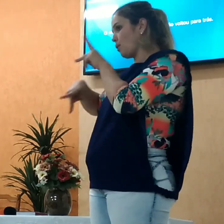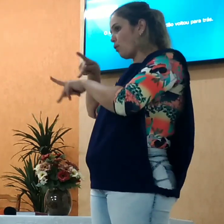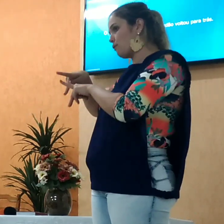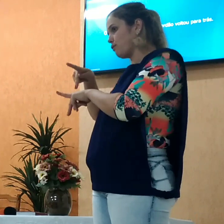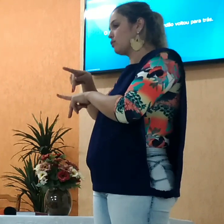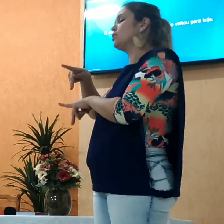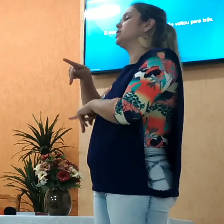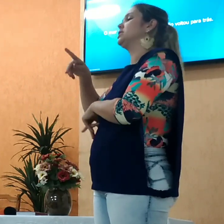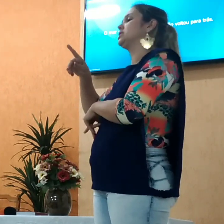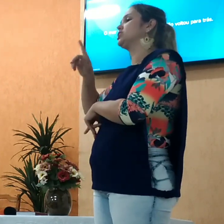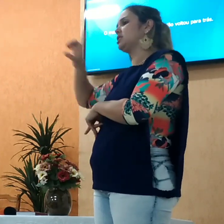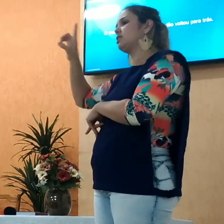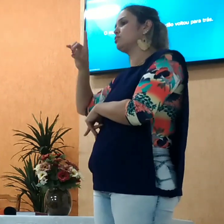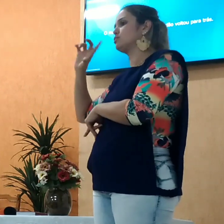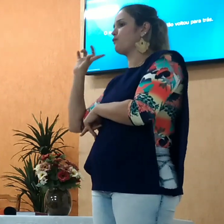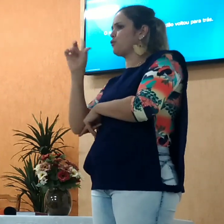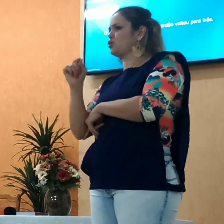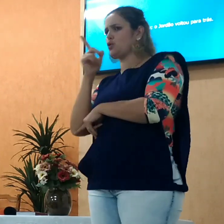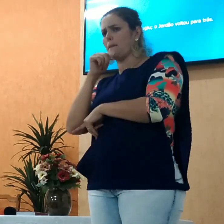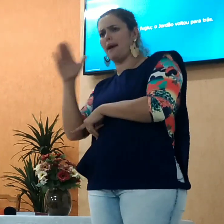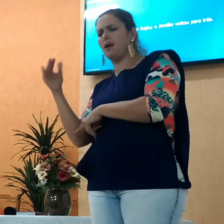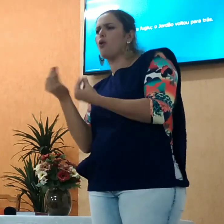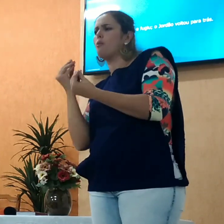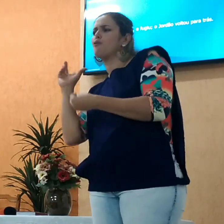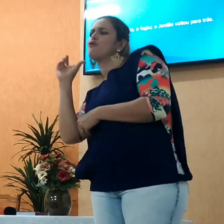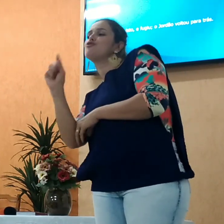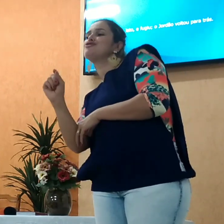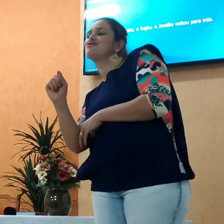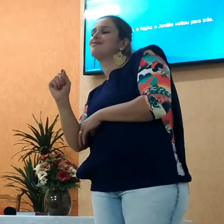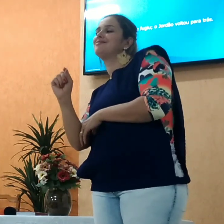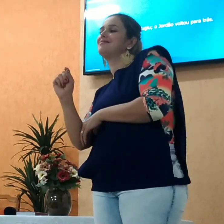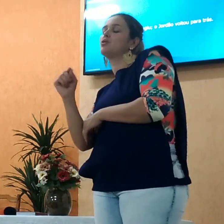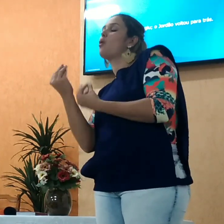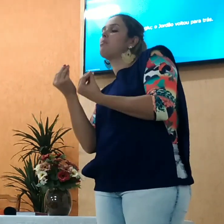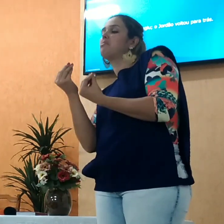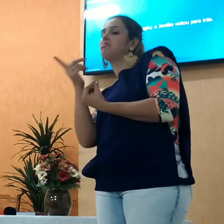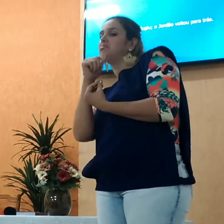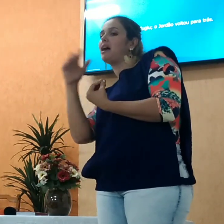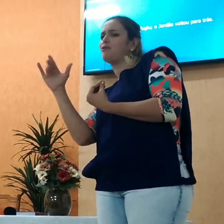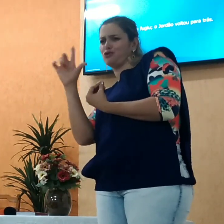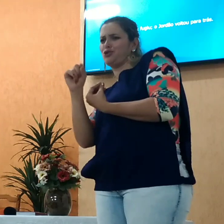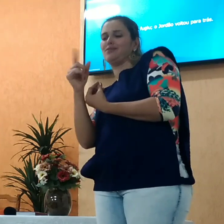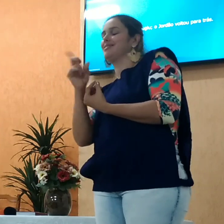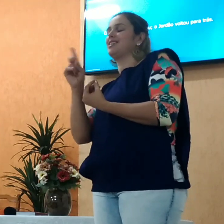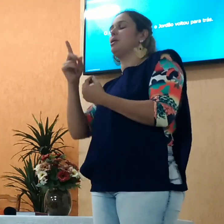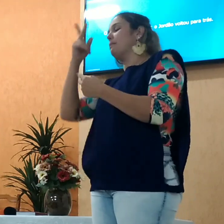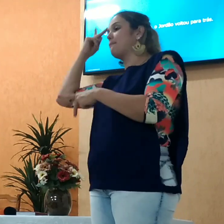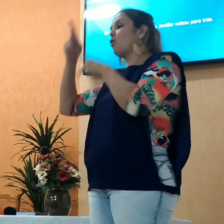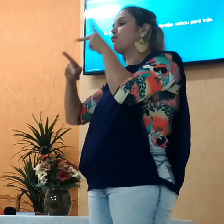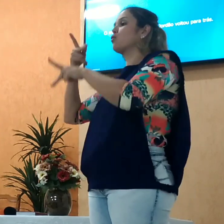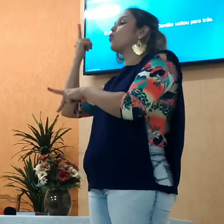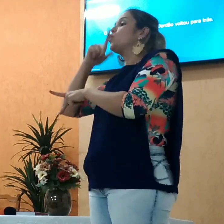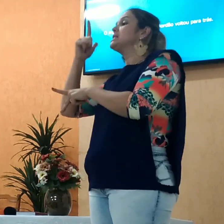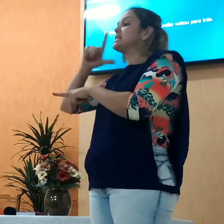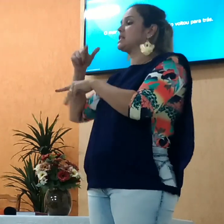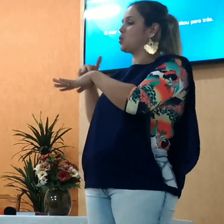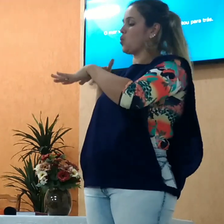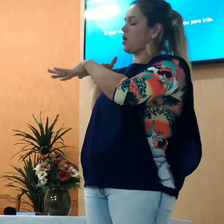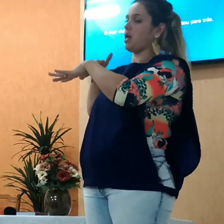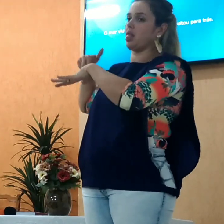e tornou-se terra seca, e eles atravessaram o Jordão. Mas aquele povo que vinha